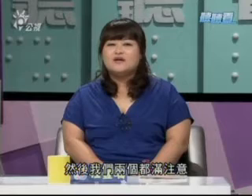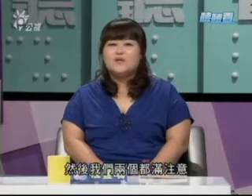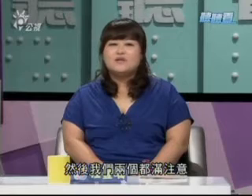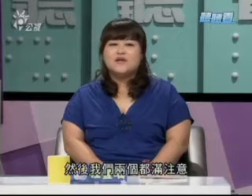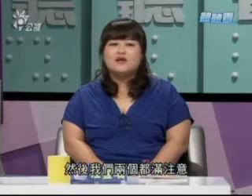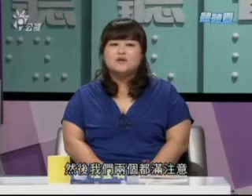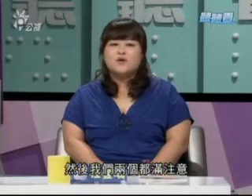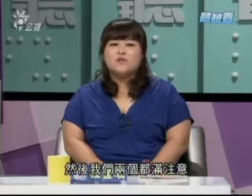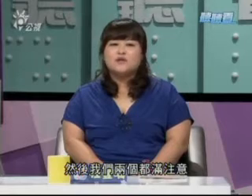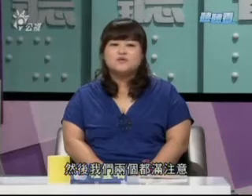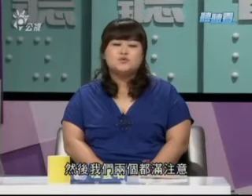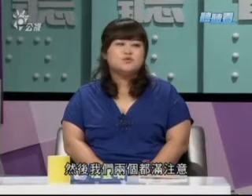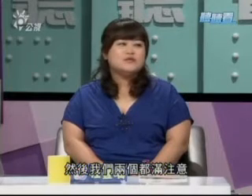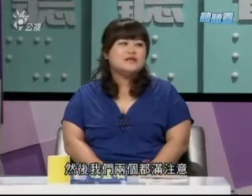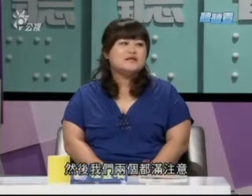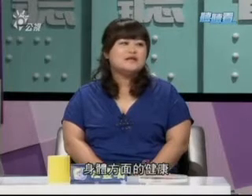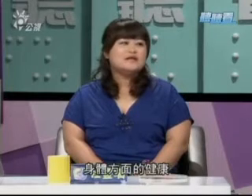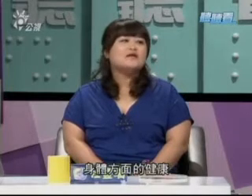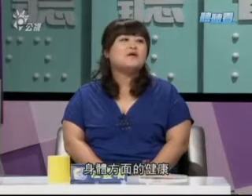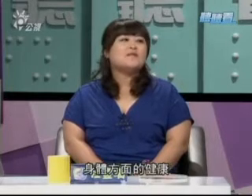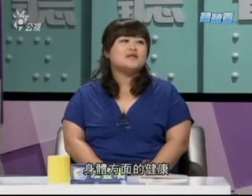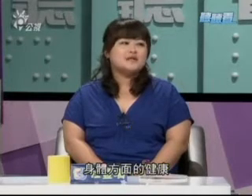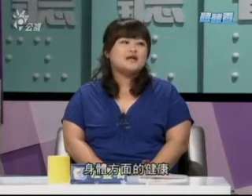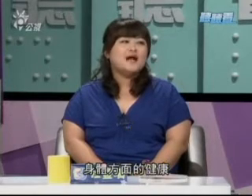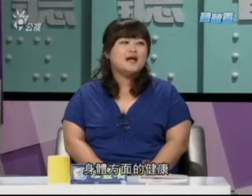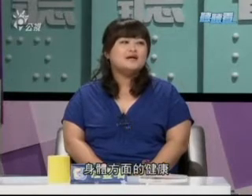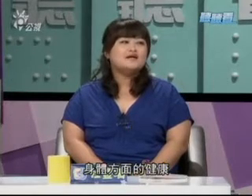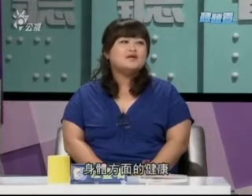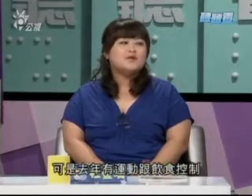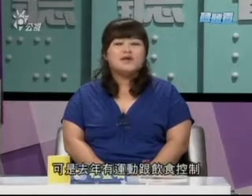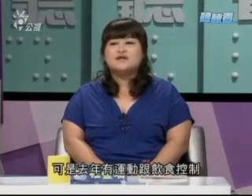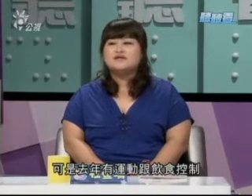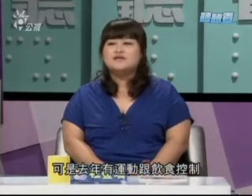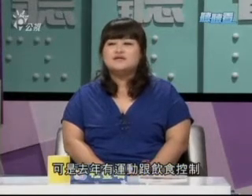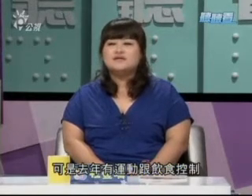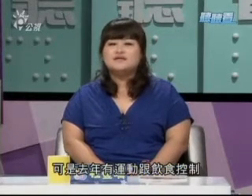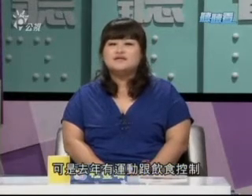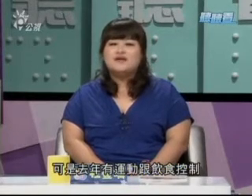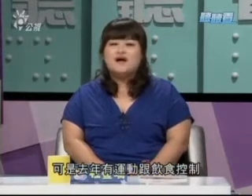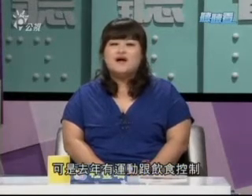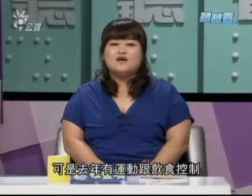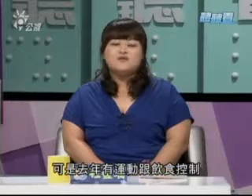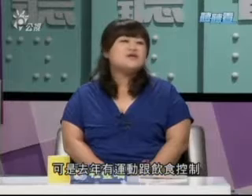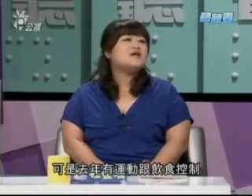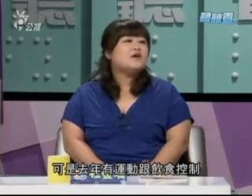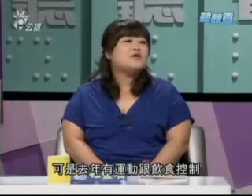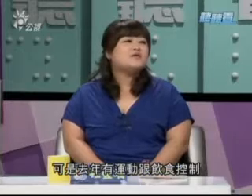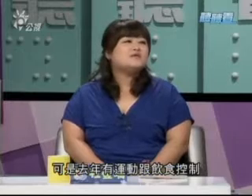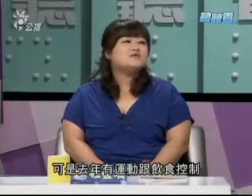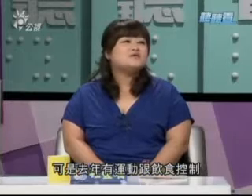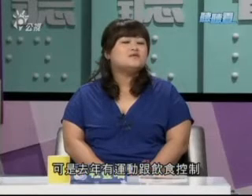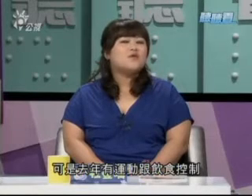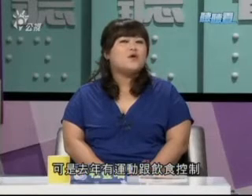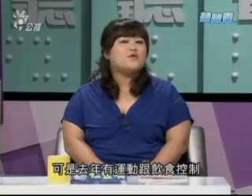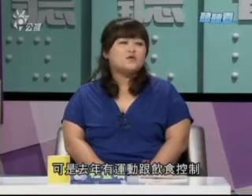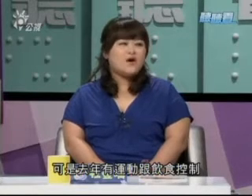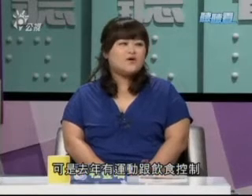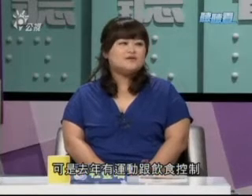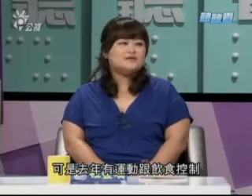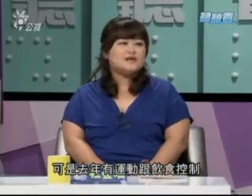我们两个都蛮注意身体方面的健康，对，可是去年有运动跟